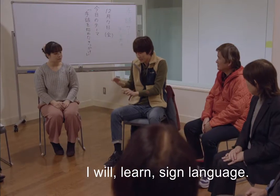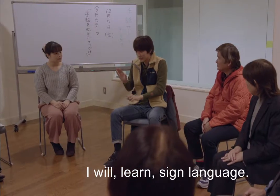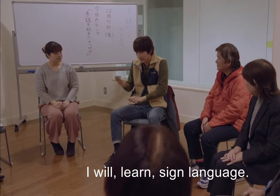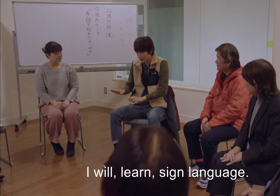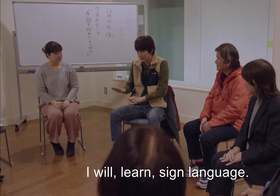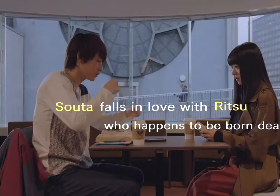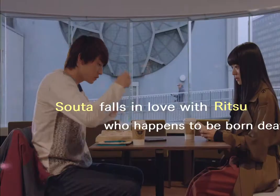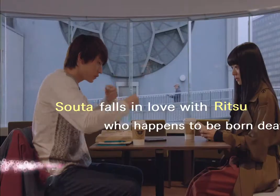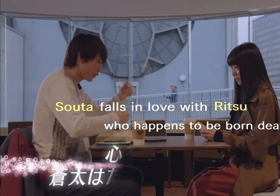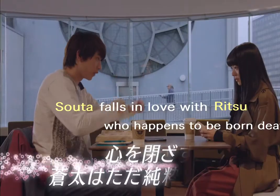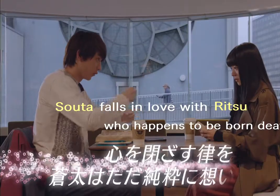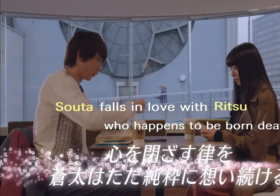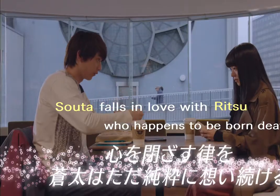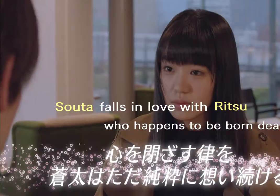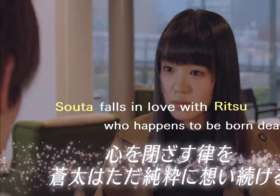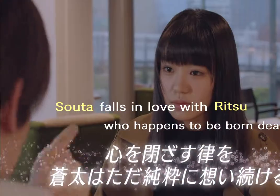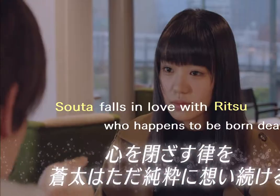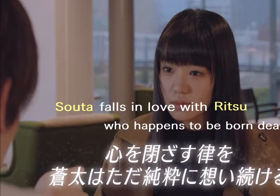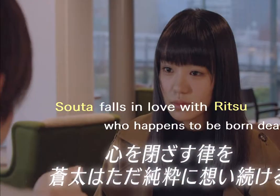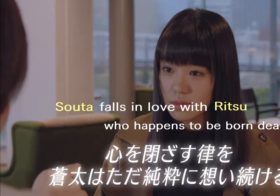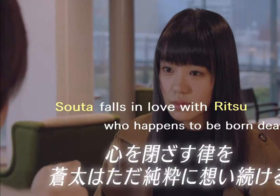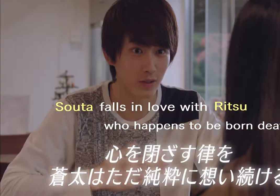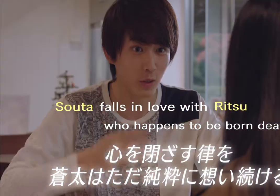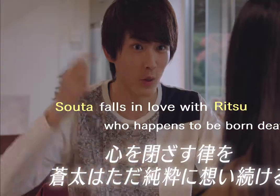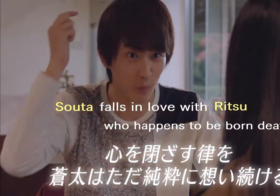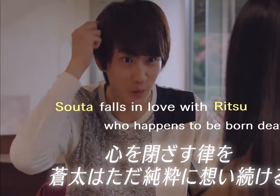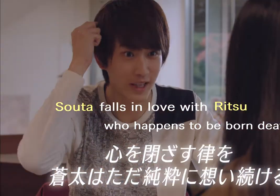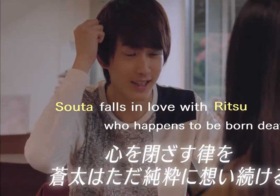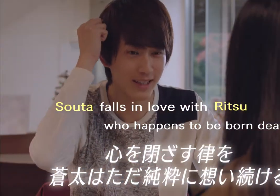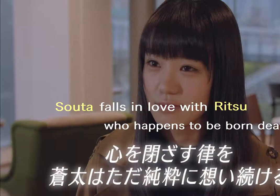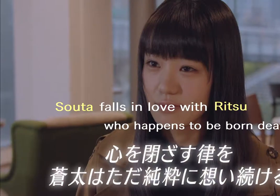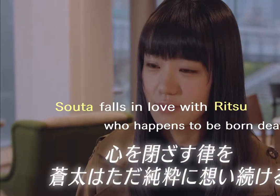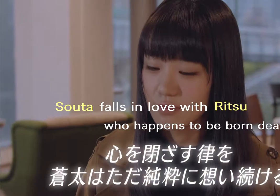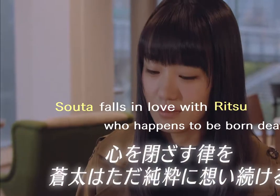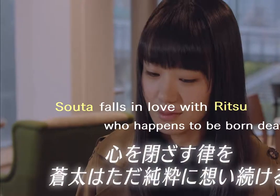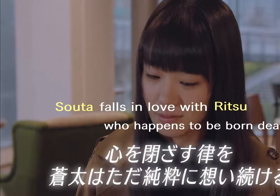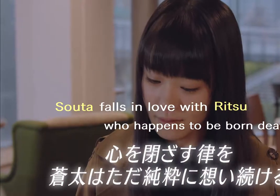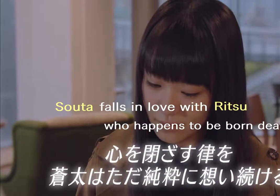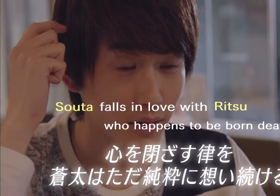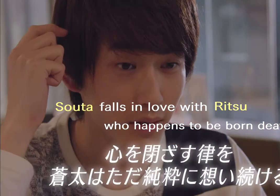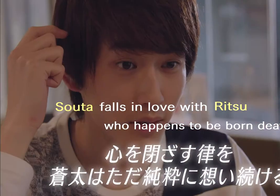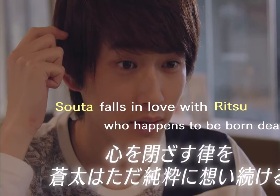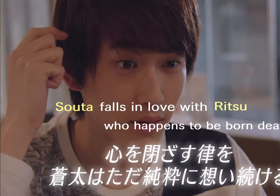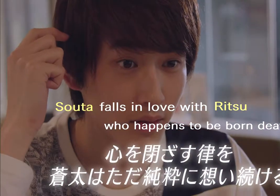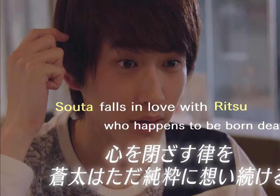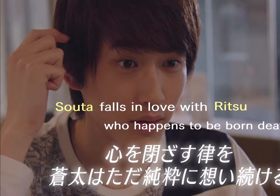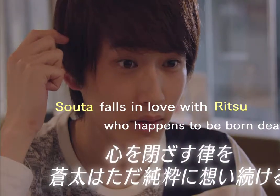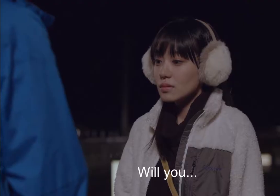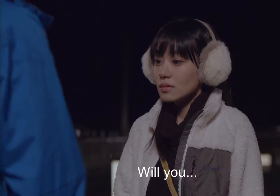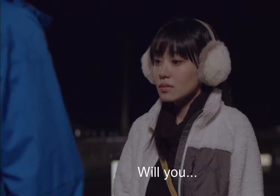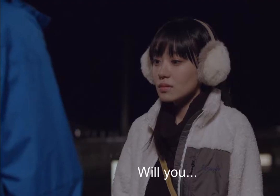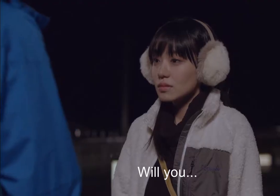よ。 心を閉ざす律を蒼太はただ純粋に思い続ける。 俺